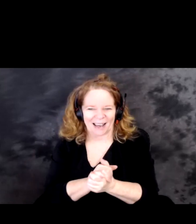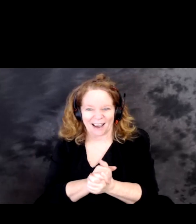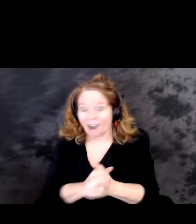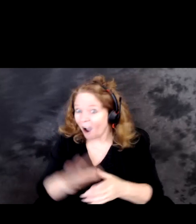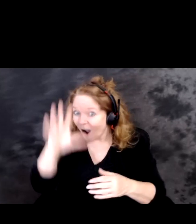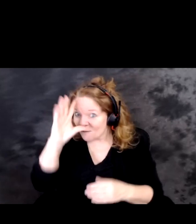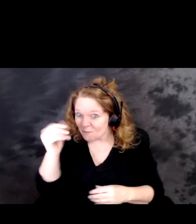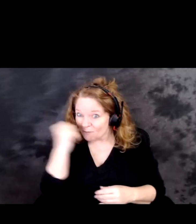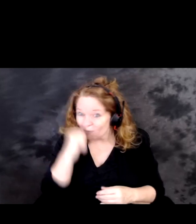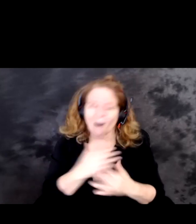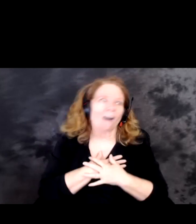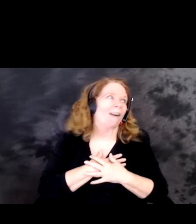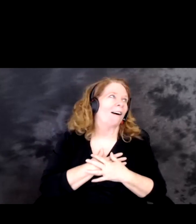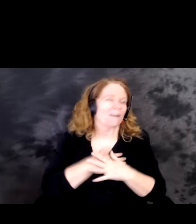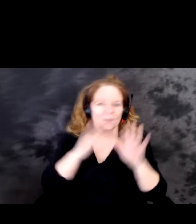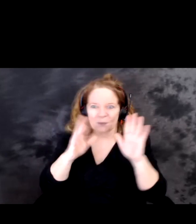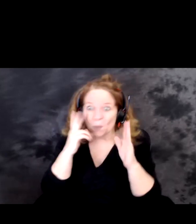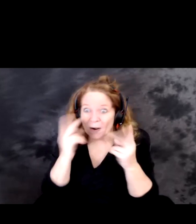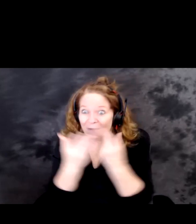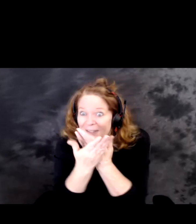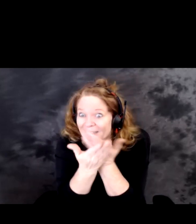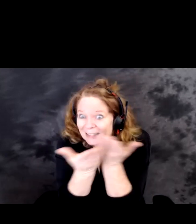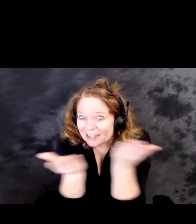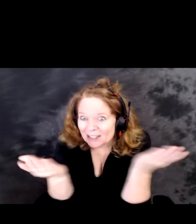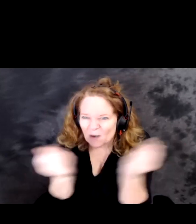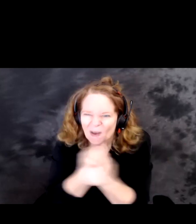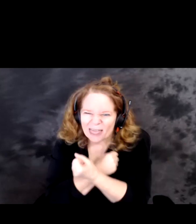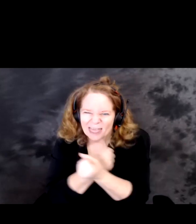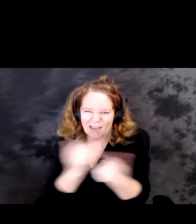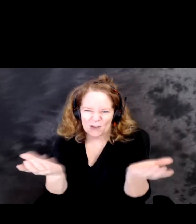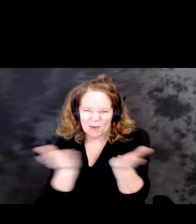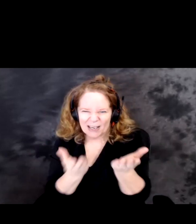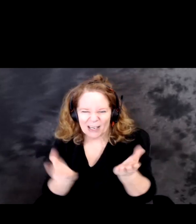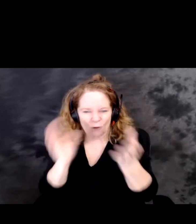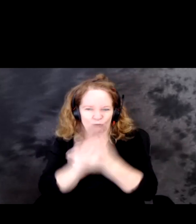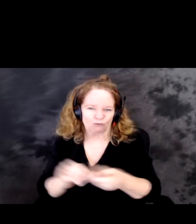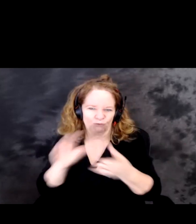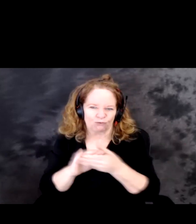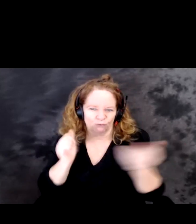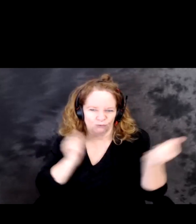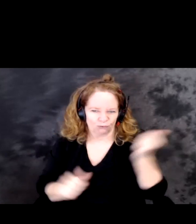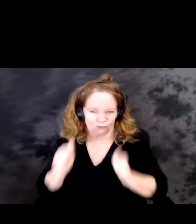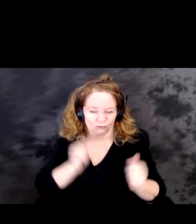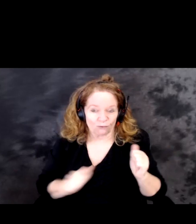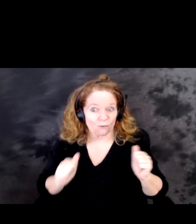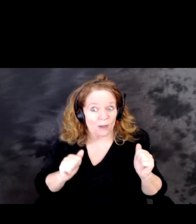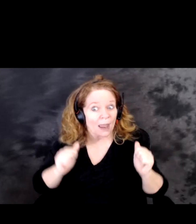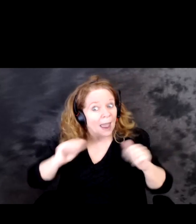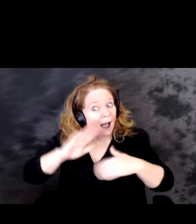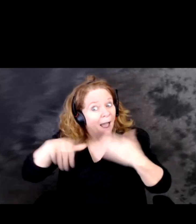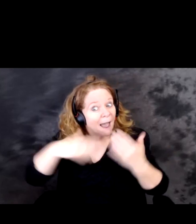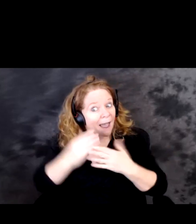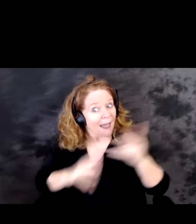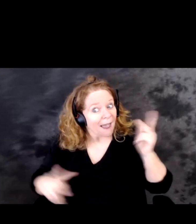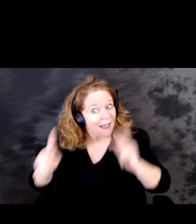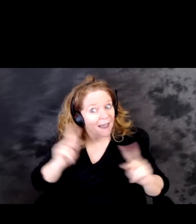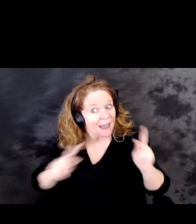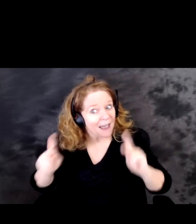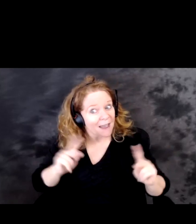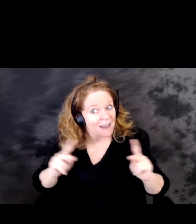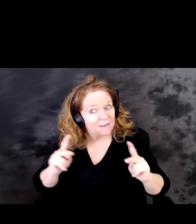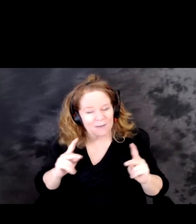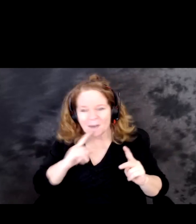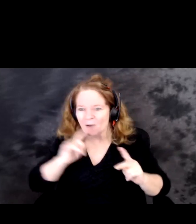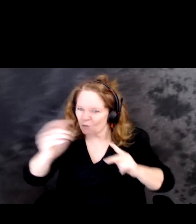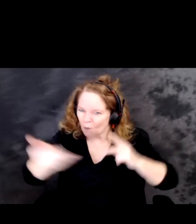Gwen. Niños y niñas, qué lindo mirarlos. Nos encanta tenerlos aquí en la hora del cuento, donde